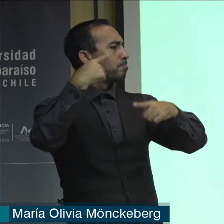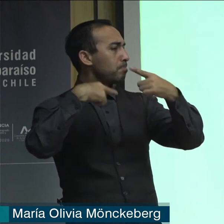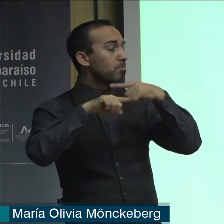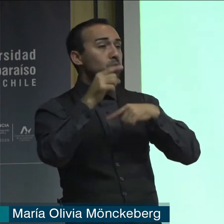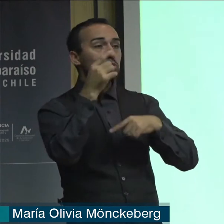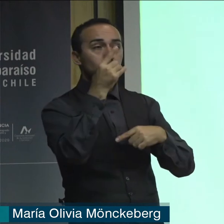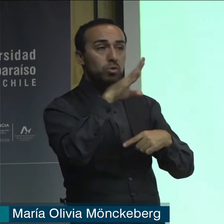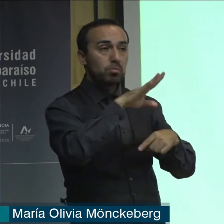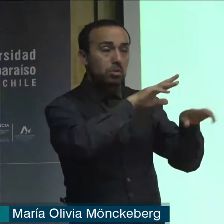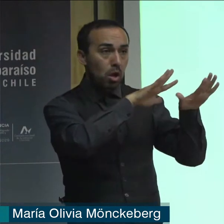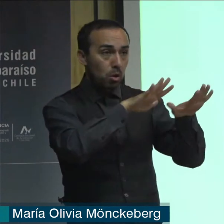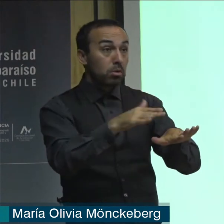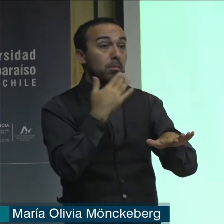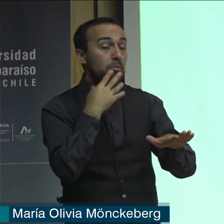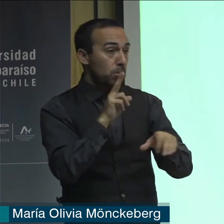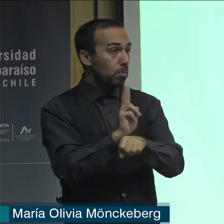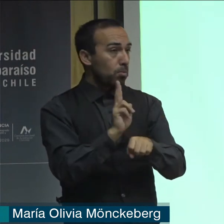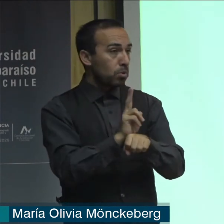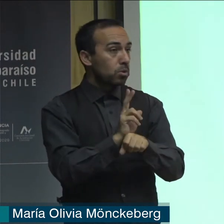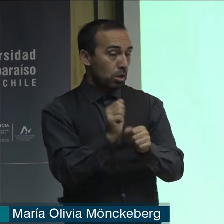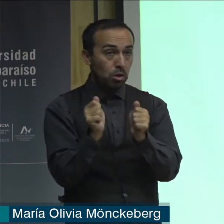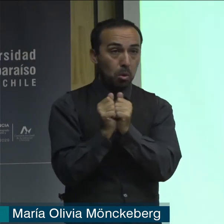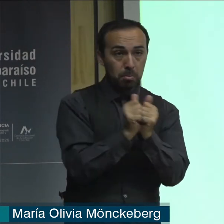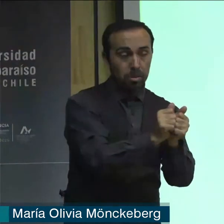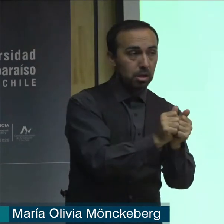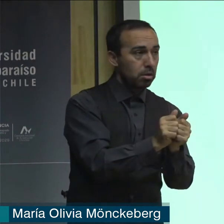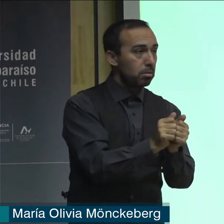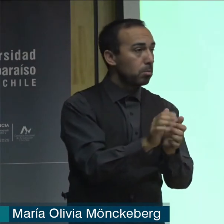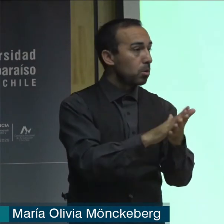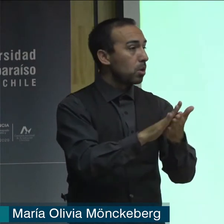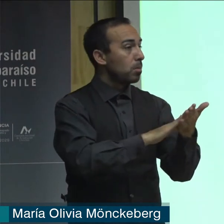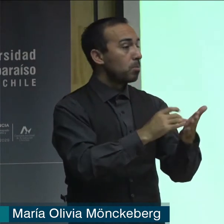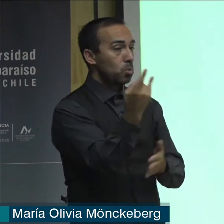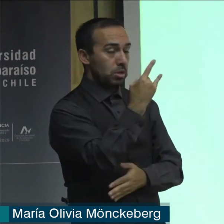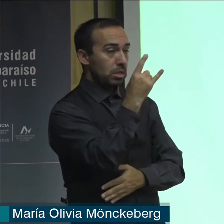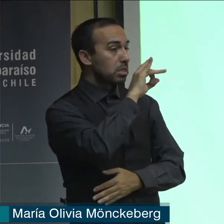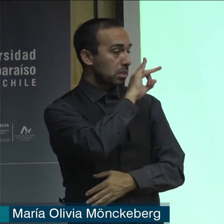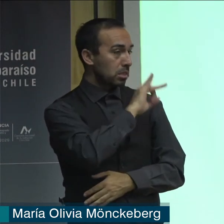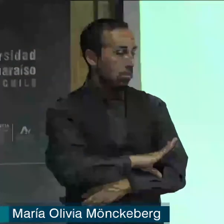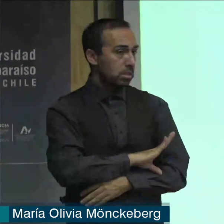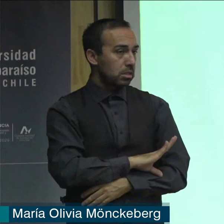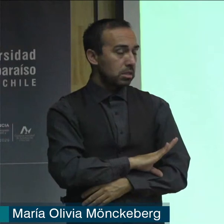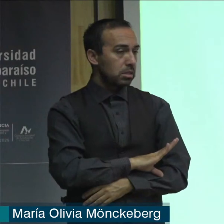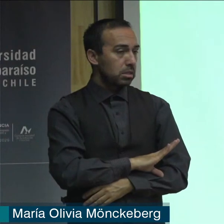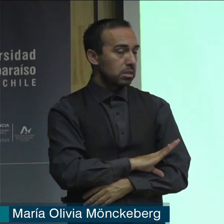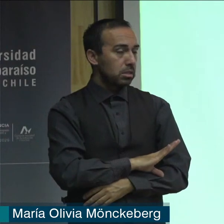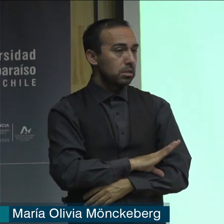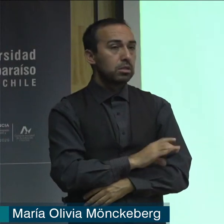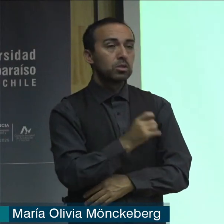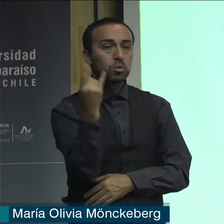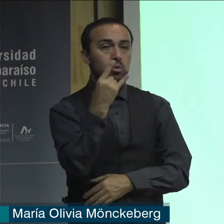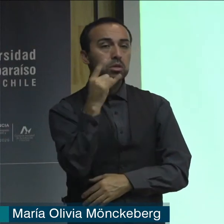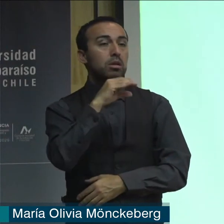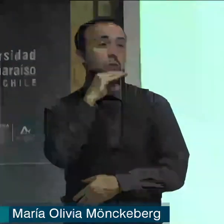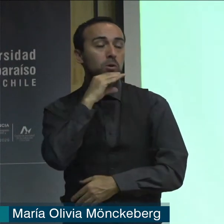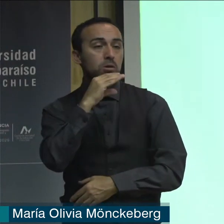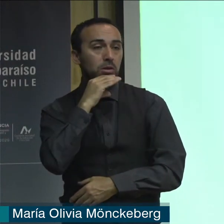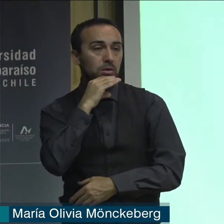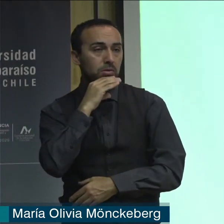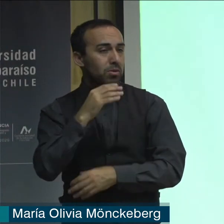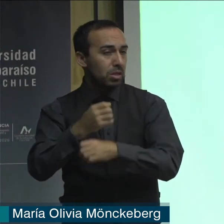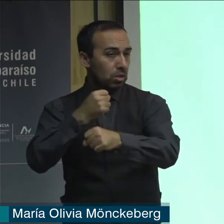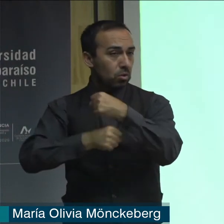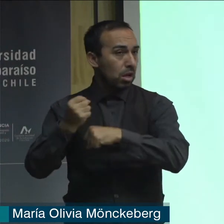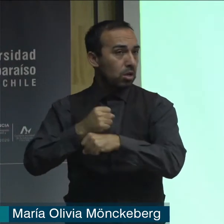los estudiantes también los académicos en el caso de la Universidad de chile y de la concepción de los